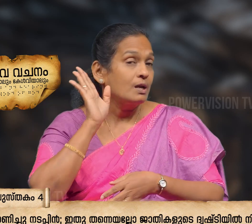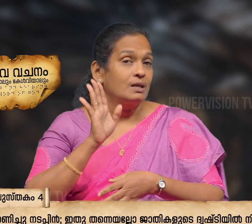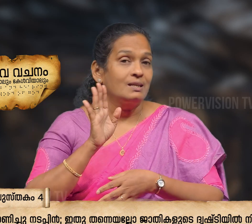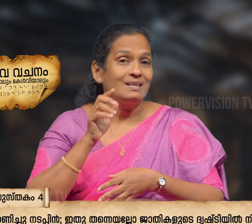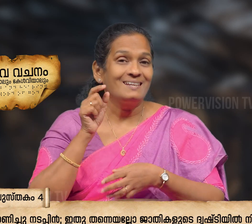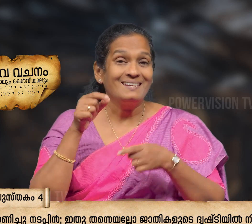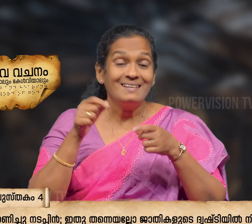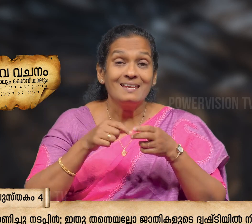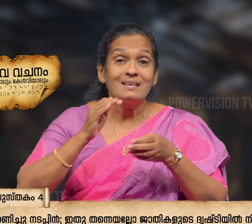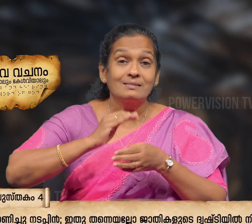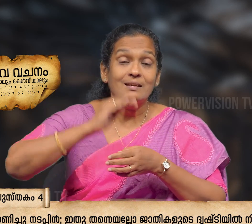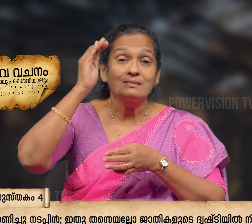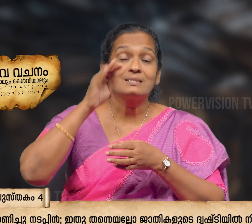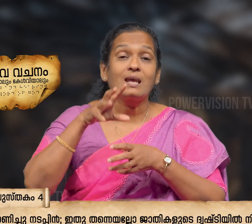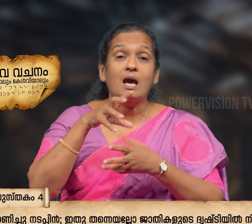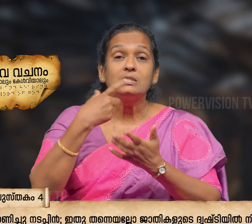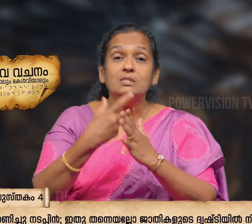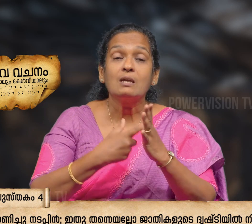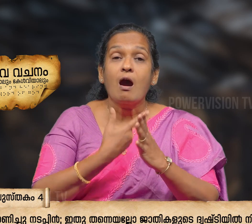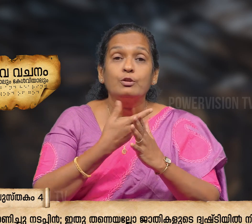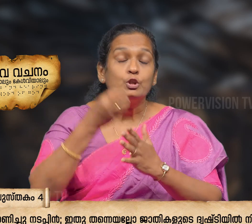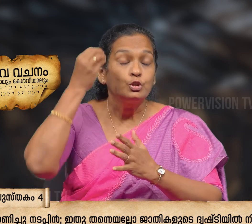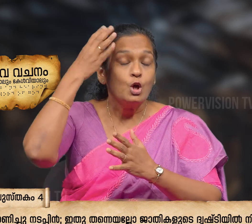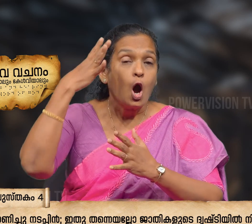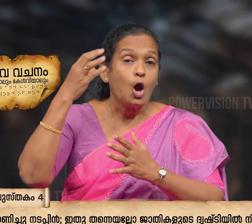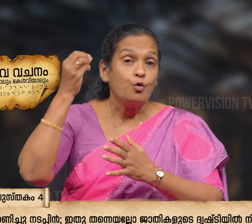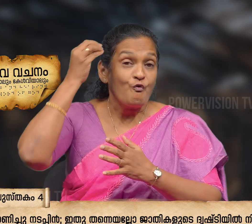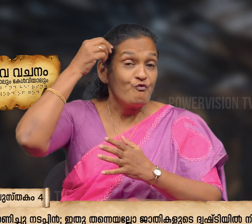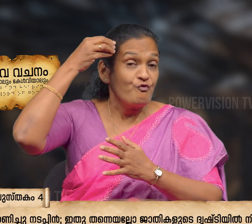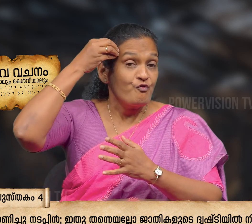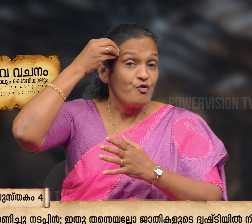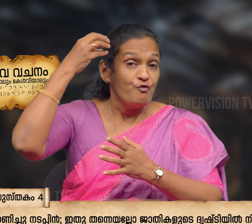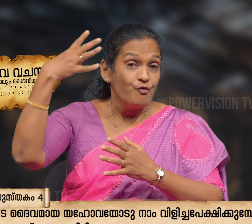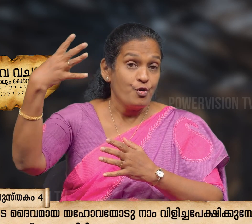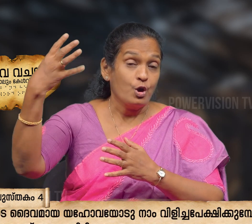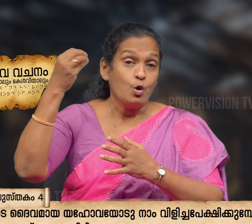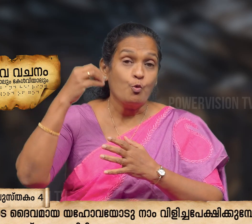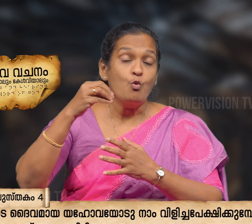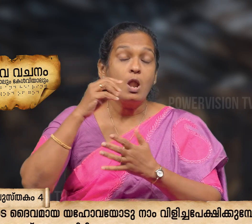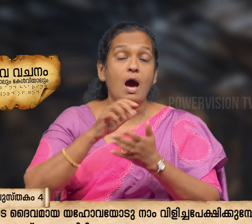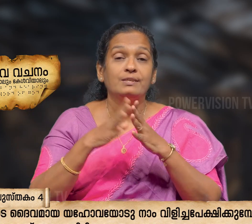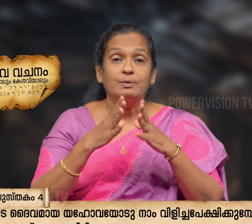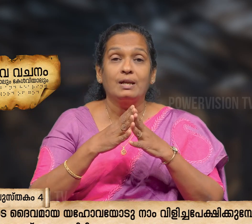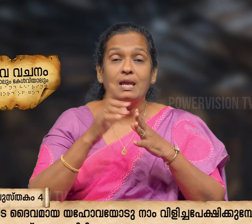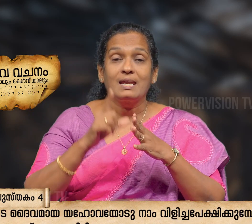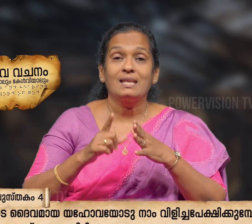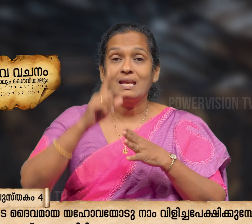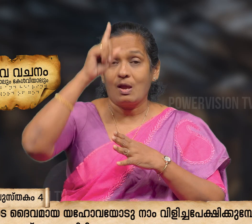ഈ ശ്രേഷ്ഠജാതി ജ്ഞാനവും വിവേകവുമുള്ള ജനം തന്നെ എന്ന് പറയും. നമ്മുടെ ദൈവമായ യഹോവയോട്